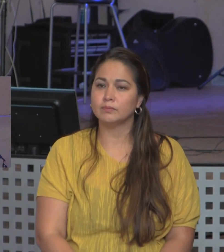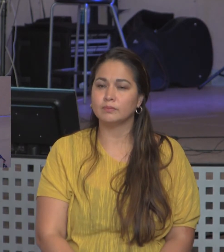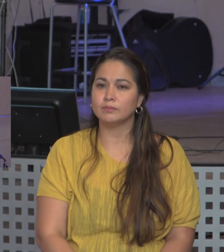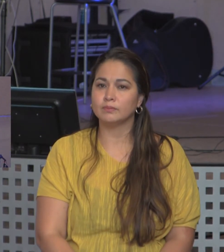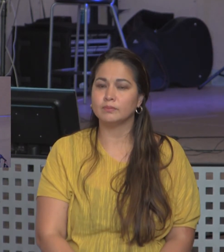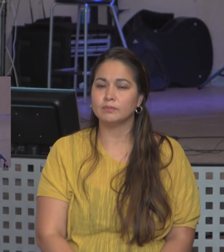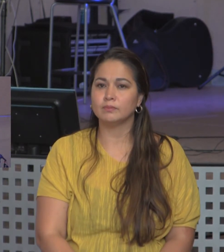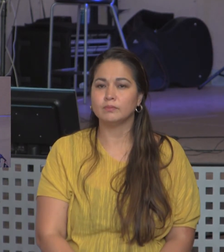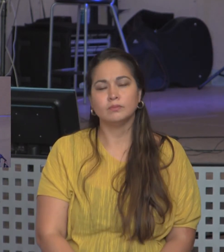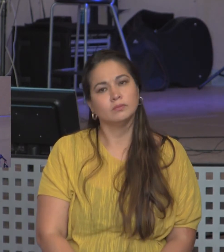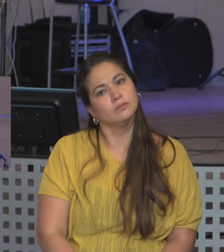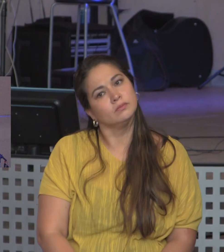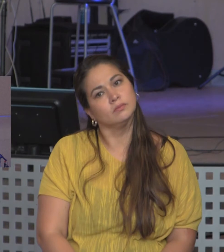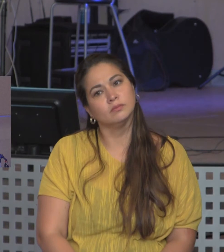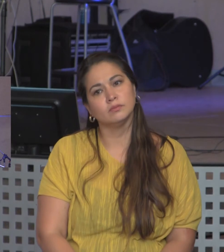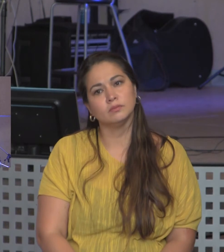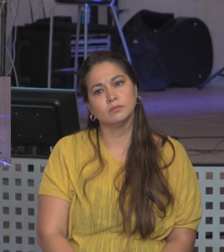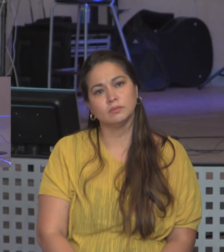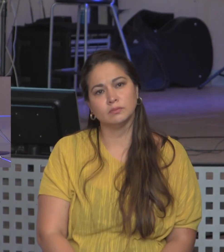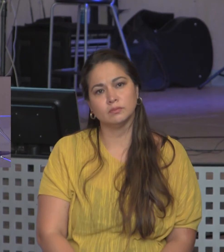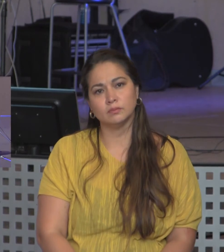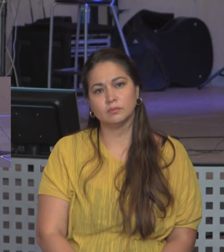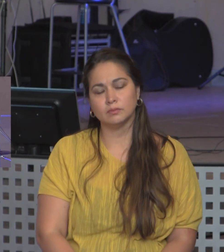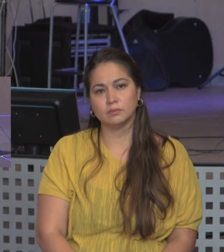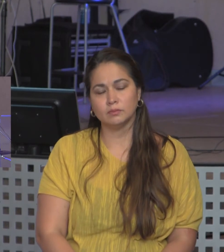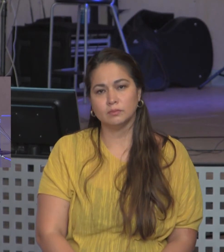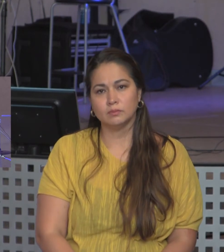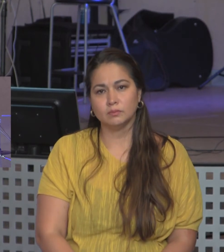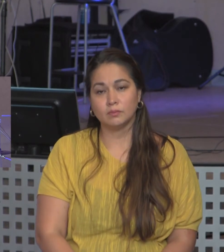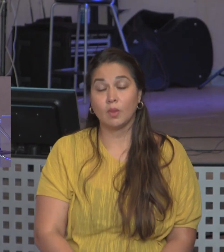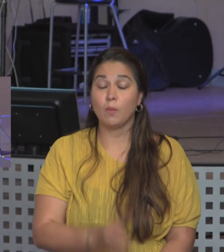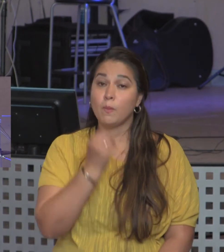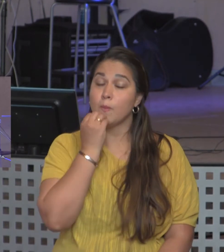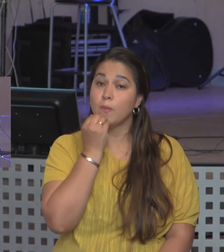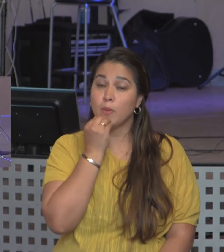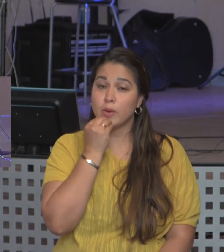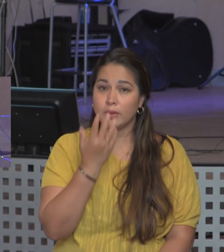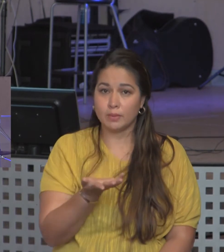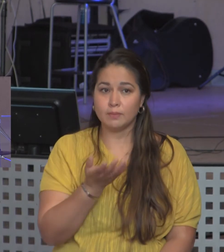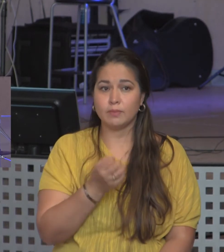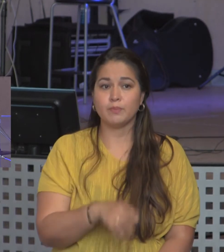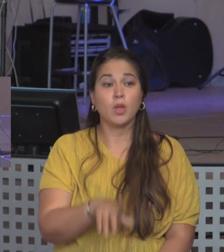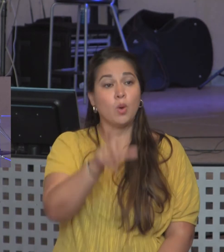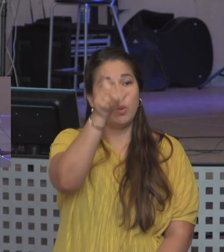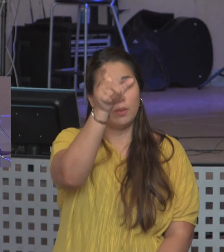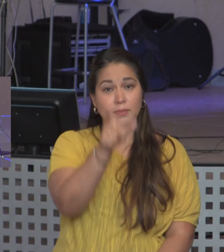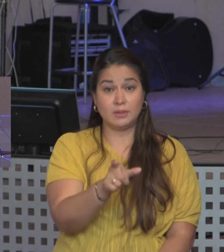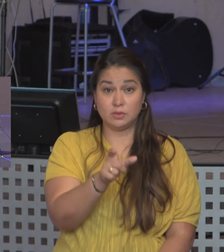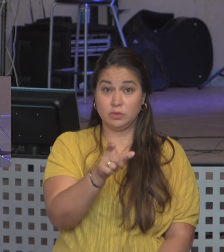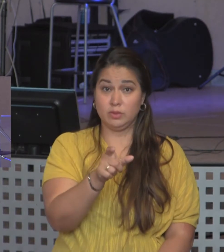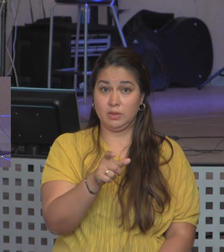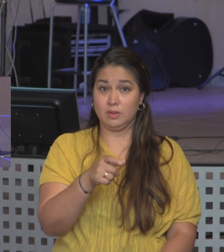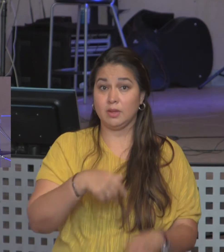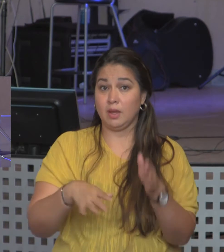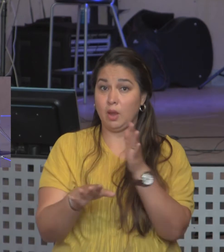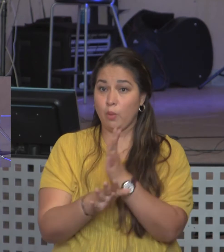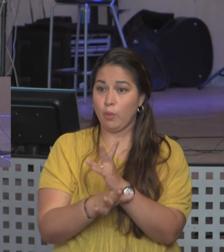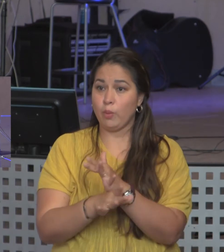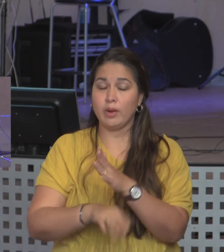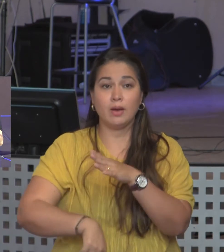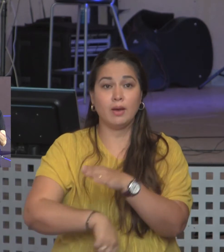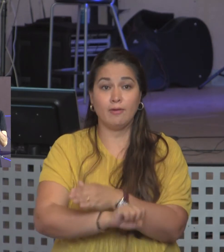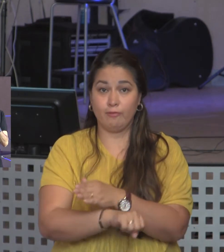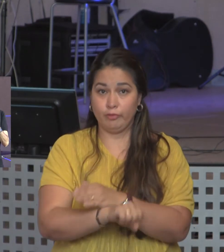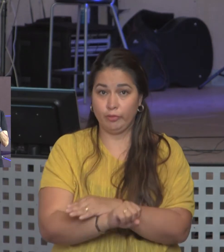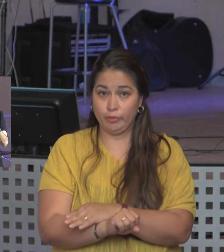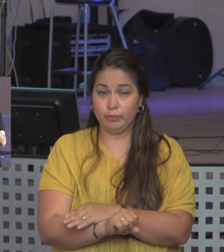futbolístico de alguien que está metido en ese mundo y que es una estrella, a que venga un chaval que está